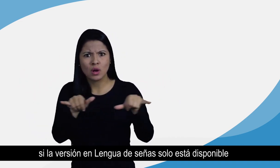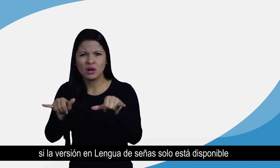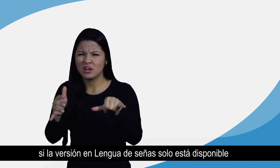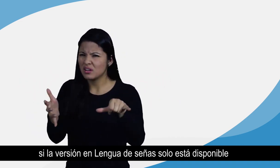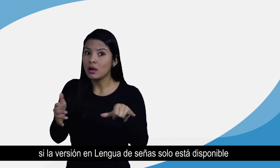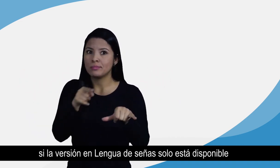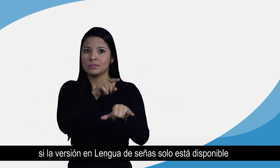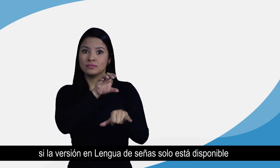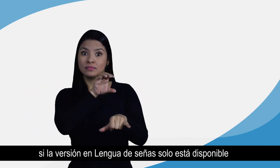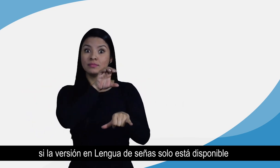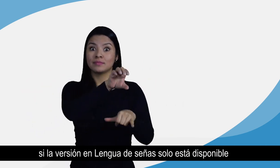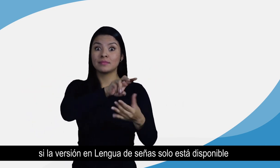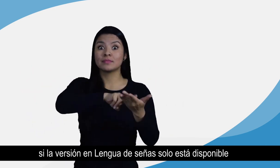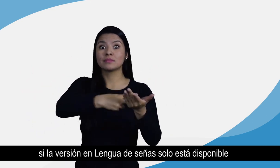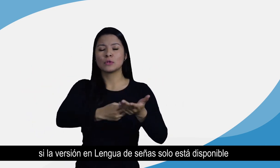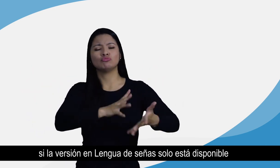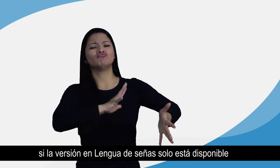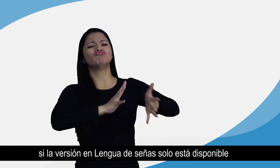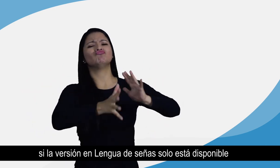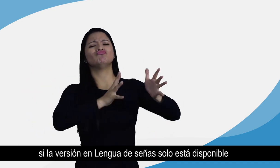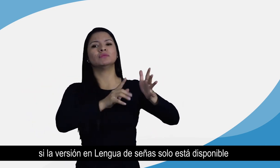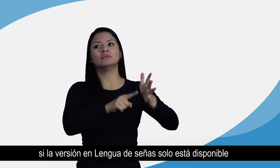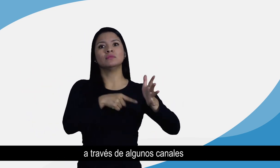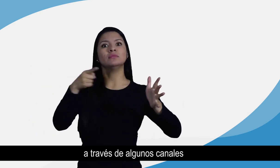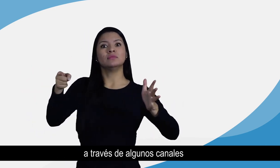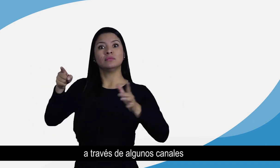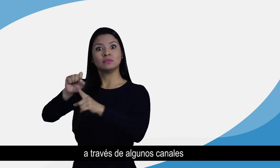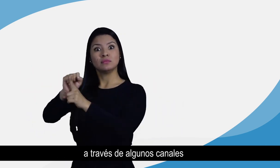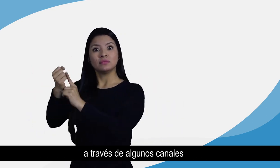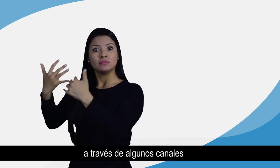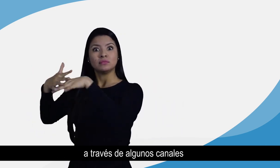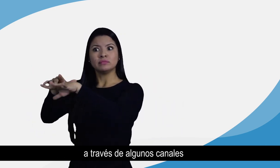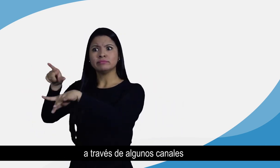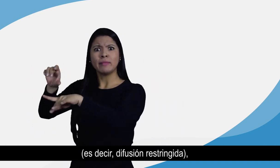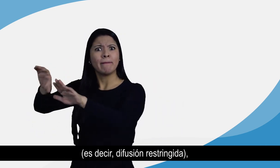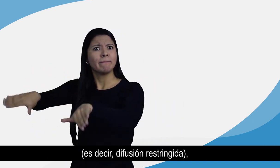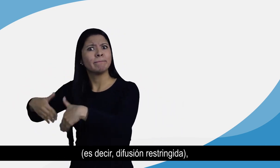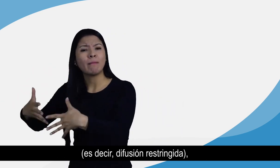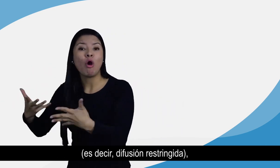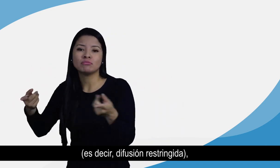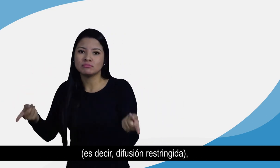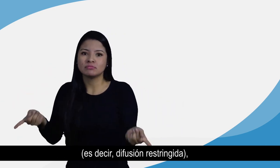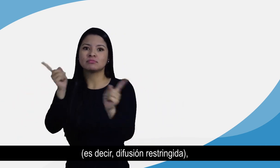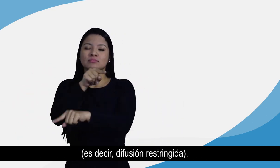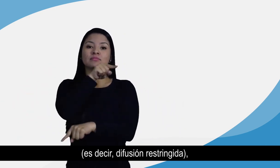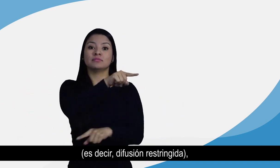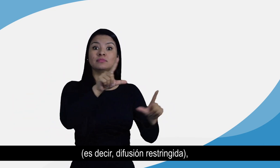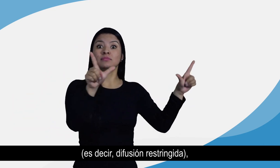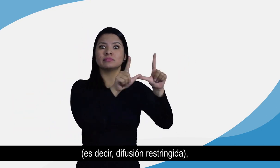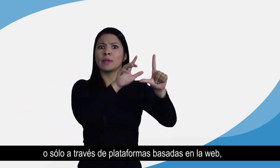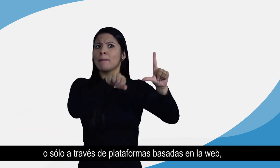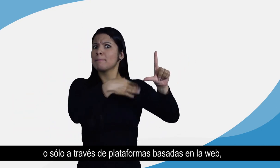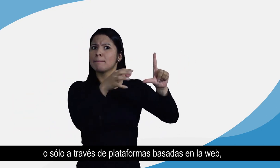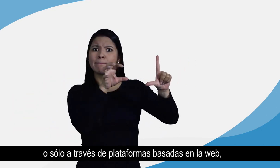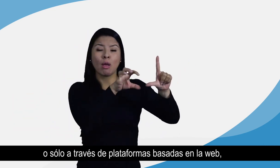Si la versión en lengua de señas solo está disponible a través de algunos canales, es decir, difusión restringida o solo a través de